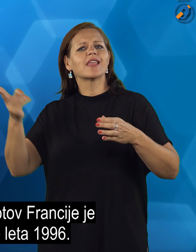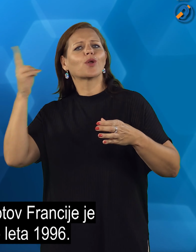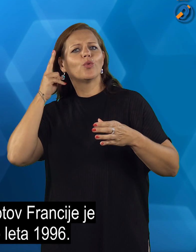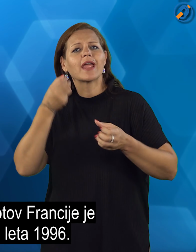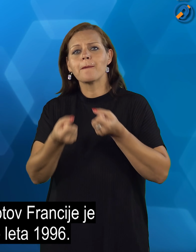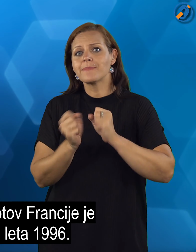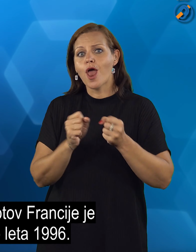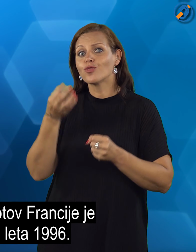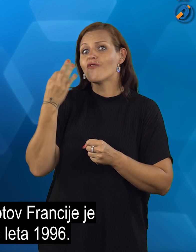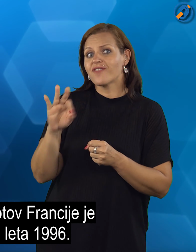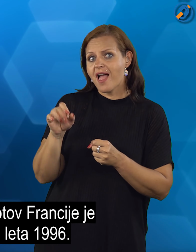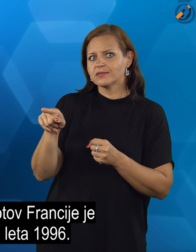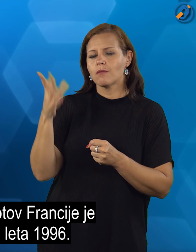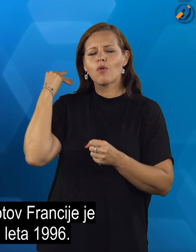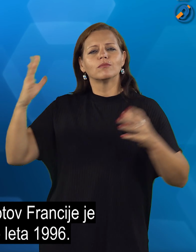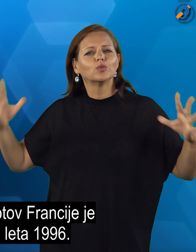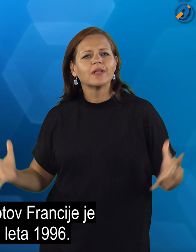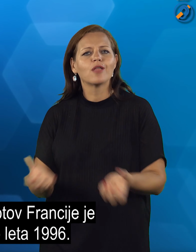Združenje gluhih pilotov Francije je bilo ustanovljeno leta